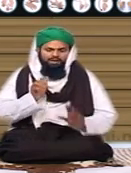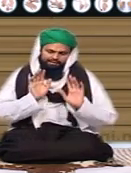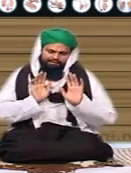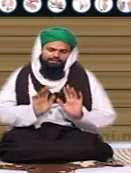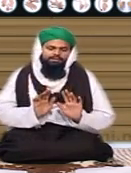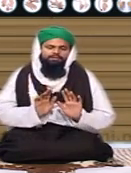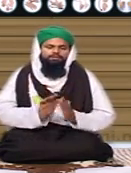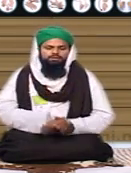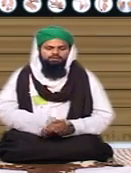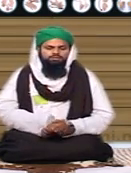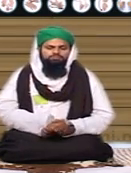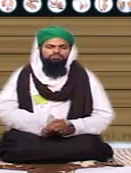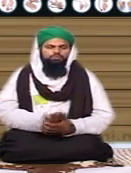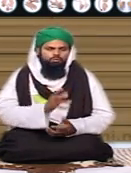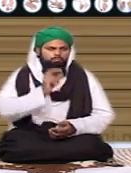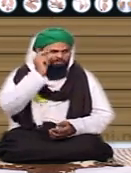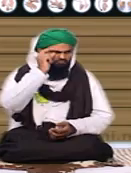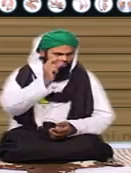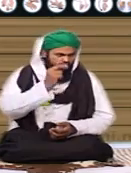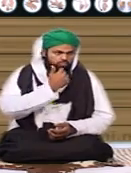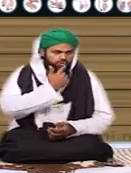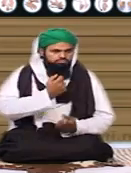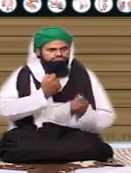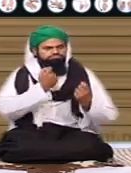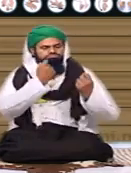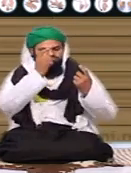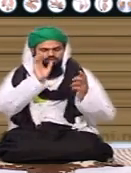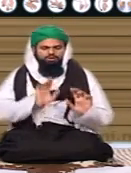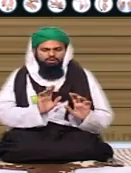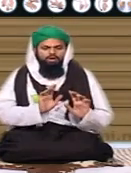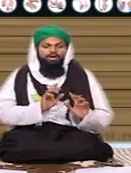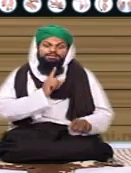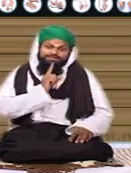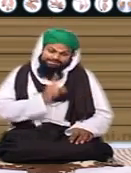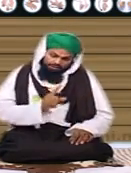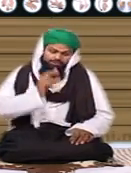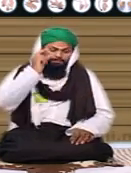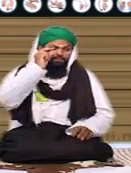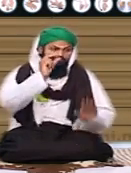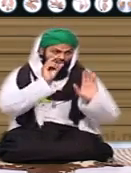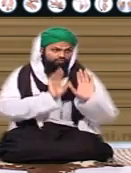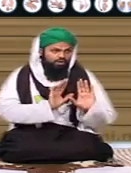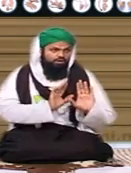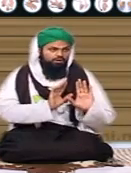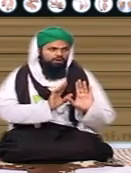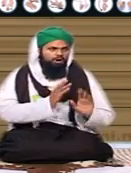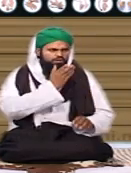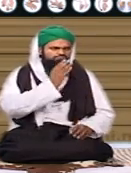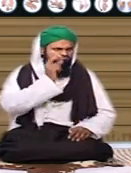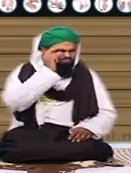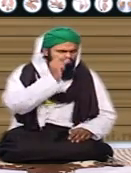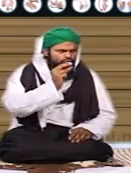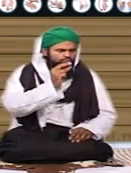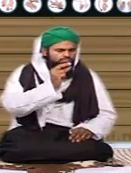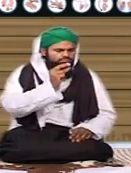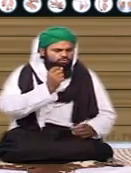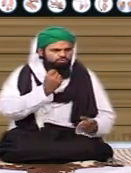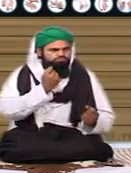میں احمق اور بے وقوف سننے کے لیے تیار نہیں، اگرچہ پرلے درجے کا احمق ہو، اس کو بھی